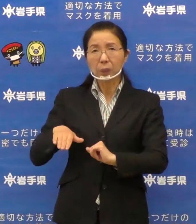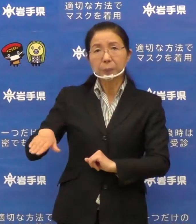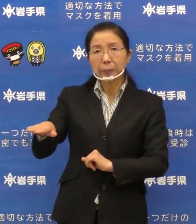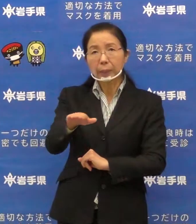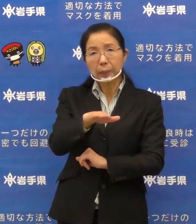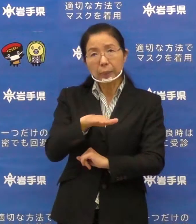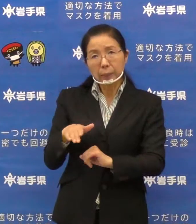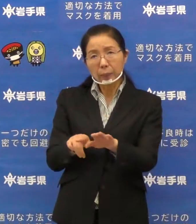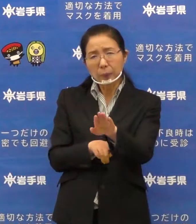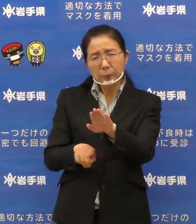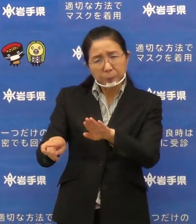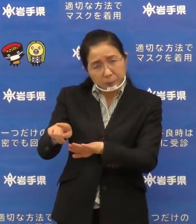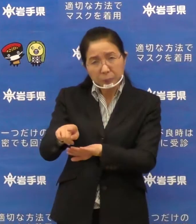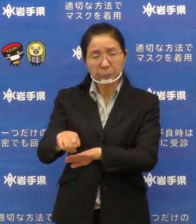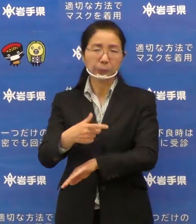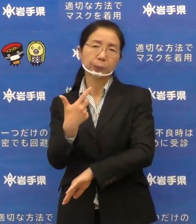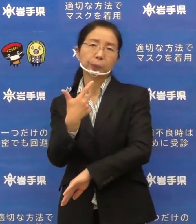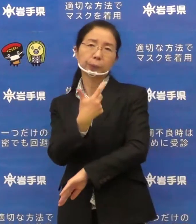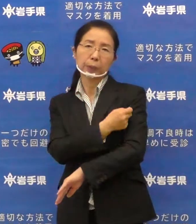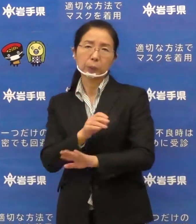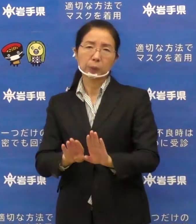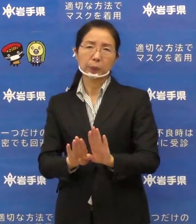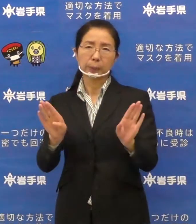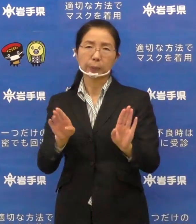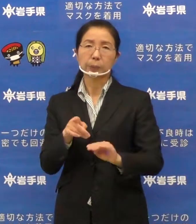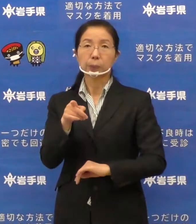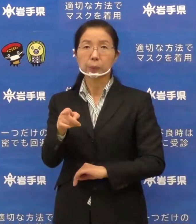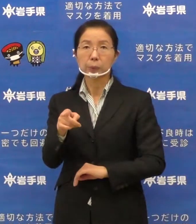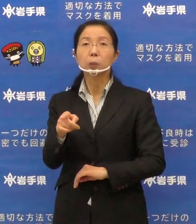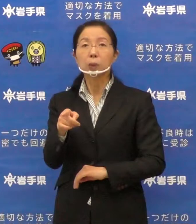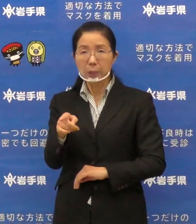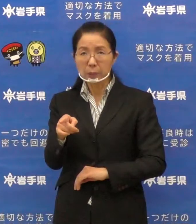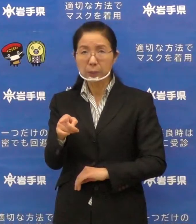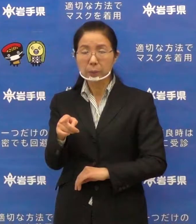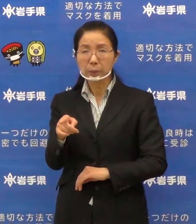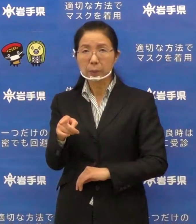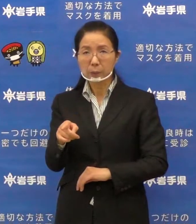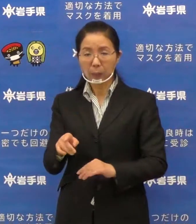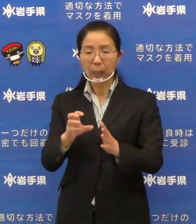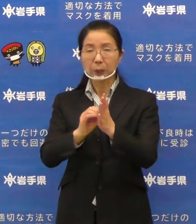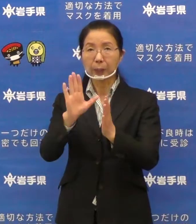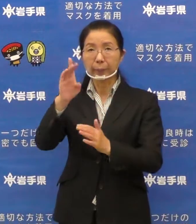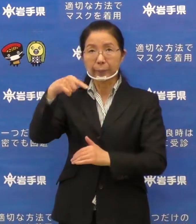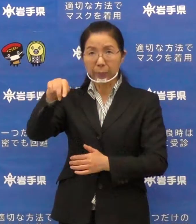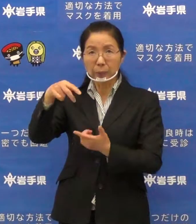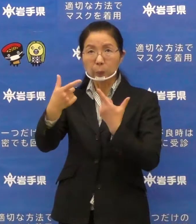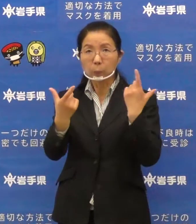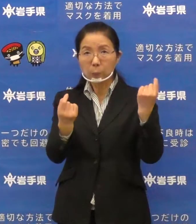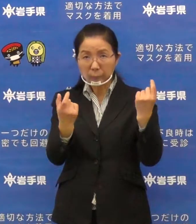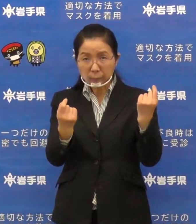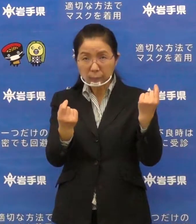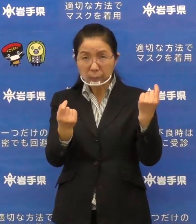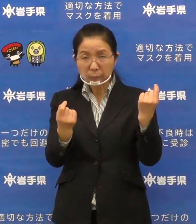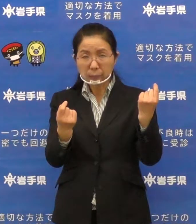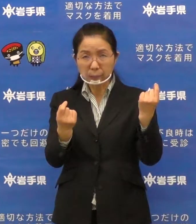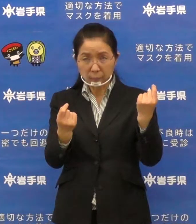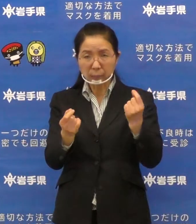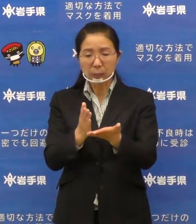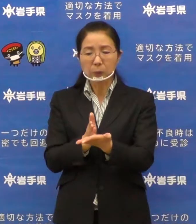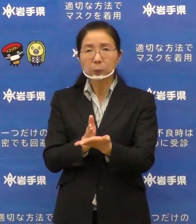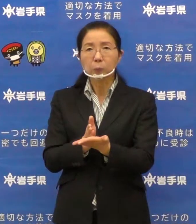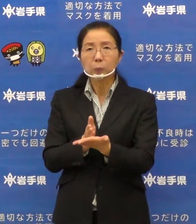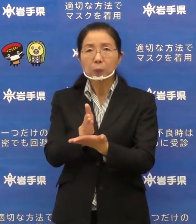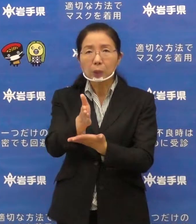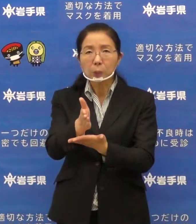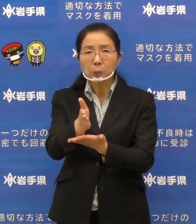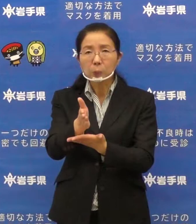の接種、これを岩手県においてもスタートす